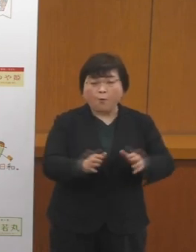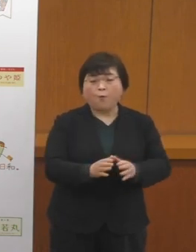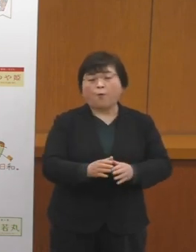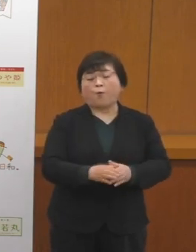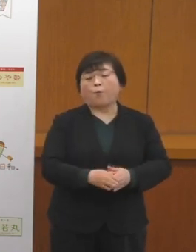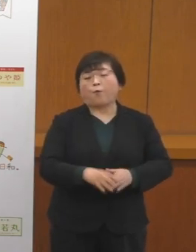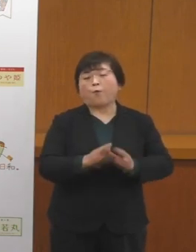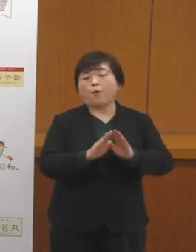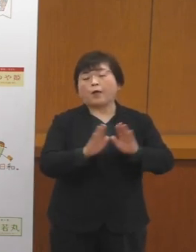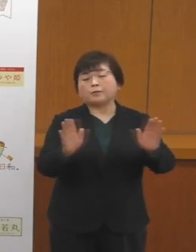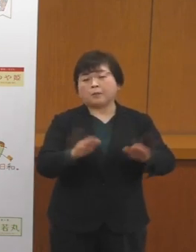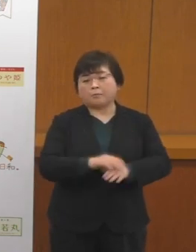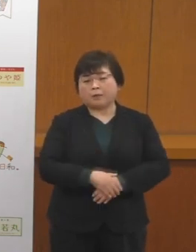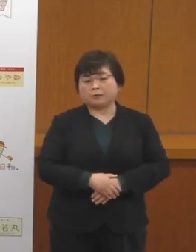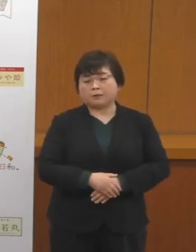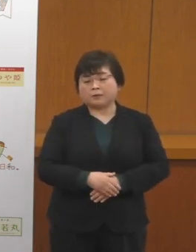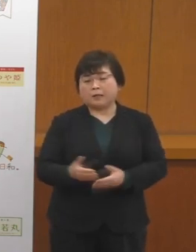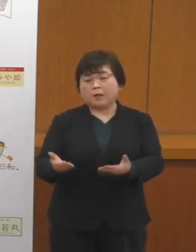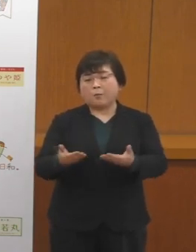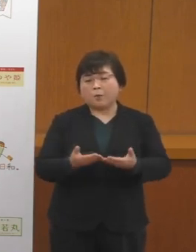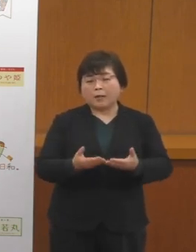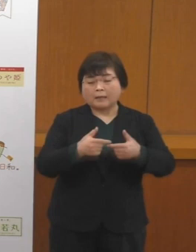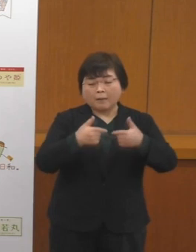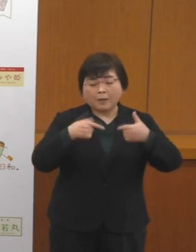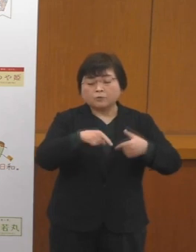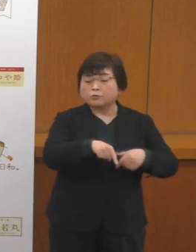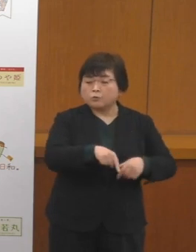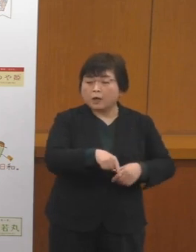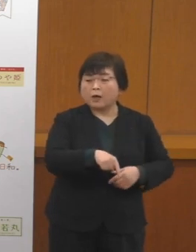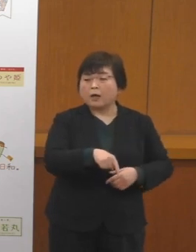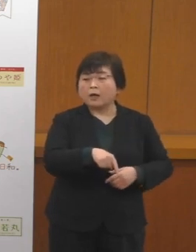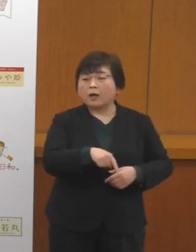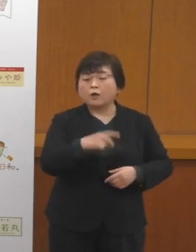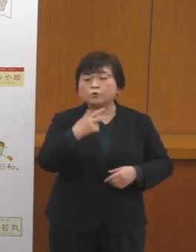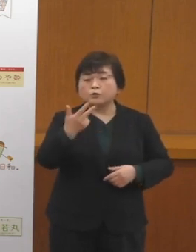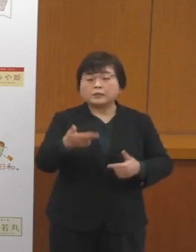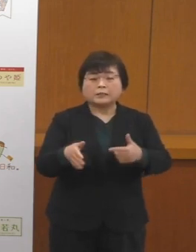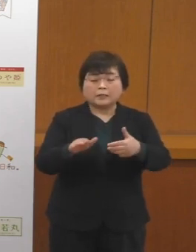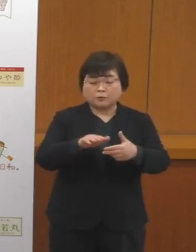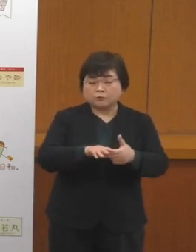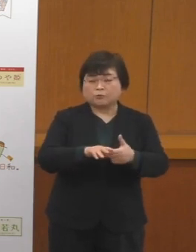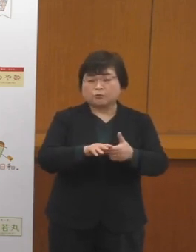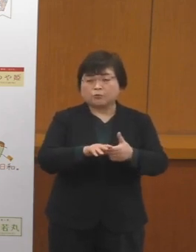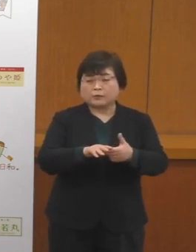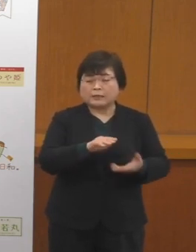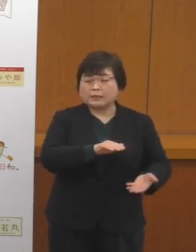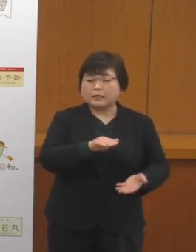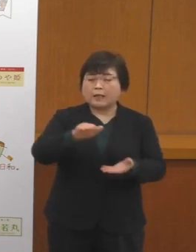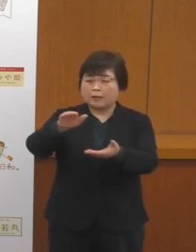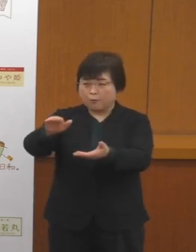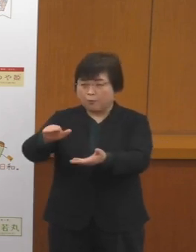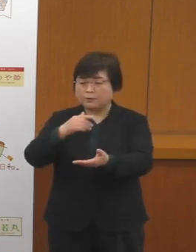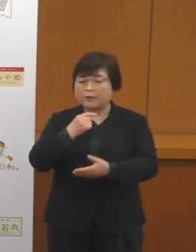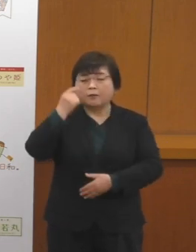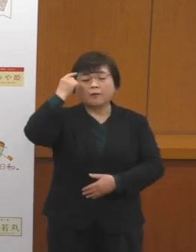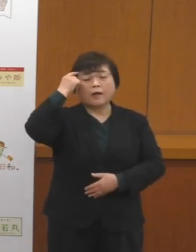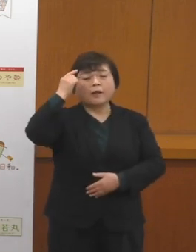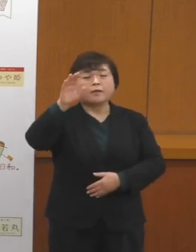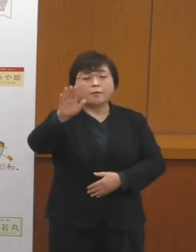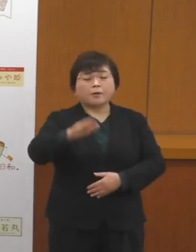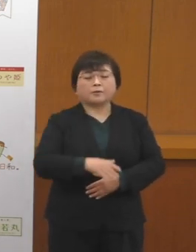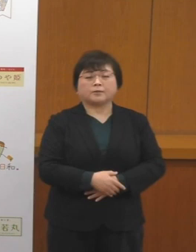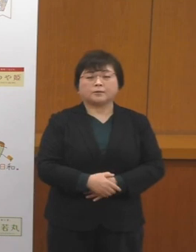ご提供いただきましたマスクにつきましては福祉施設などに提供したいと考えており